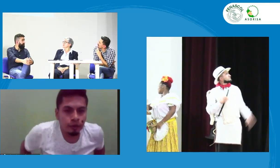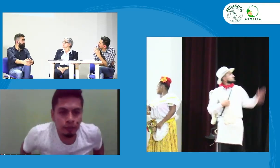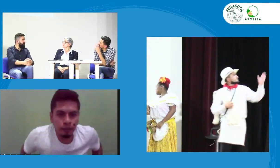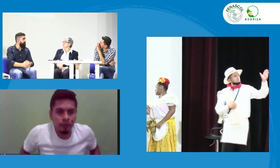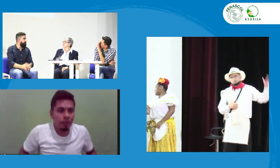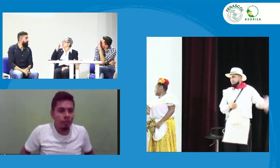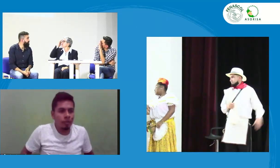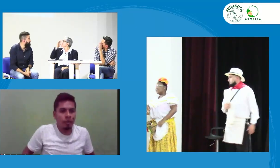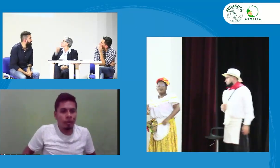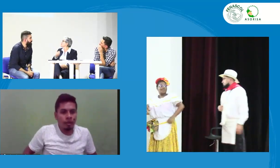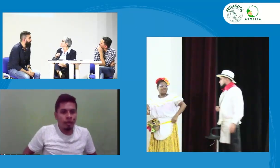Carlos